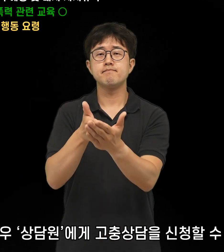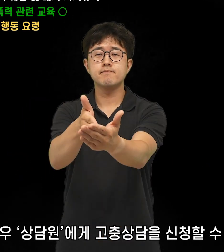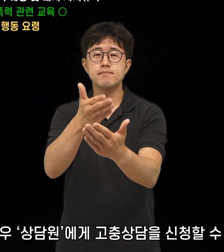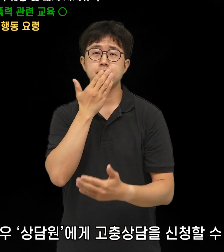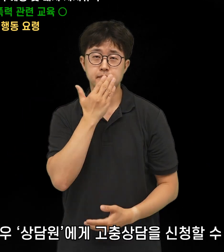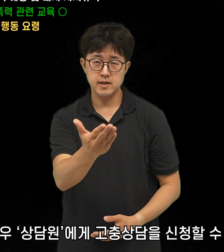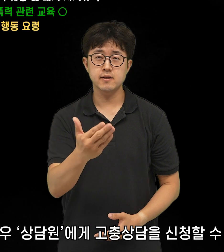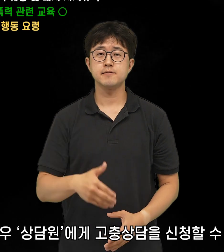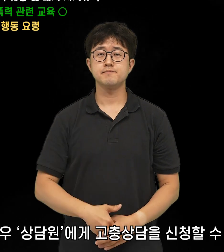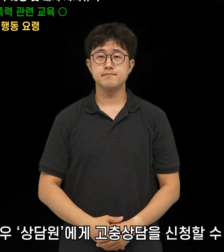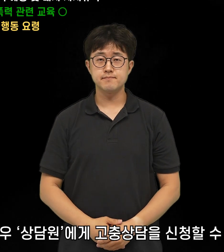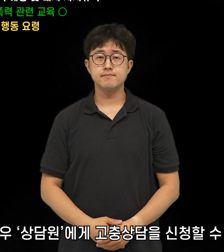수 있다.